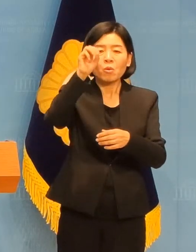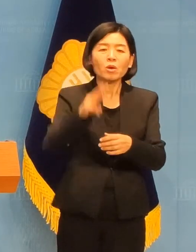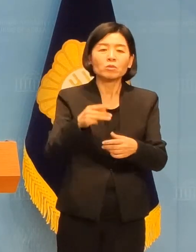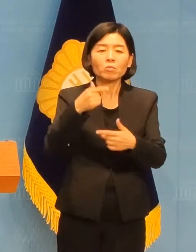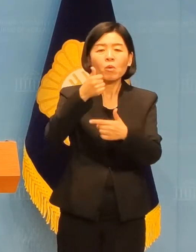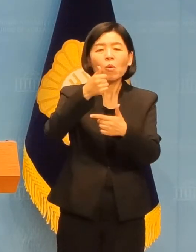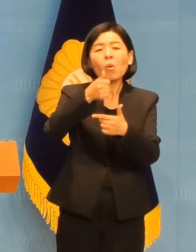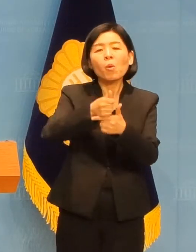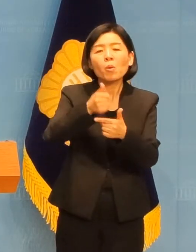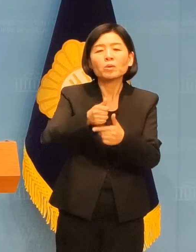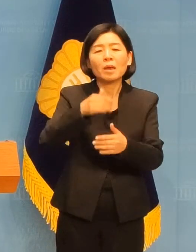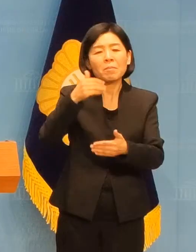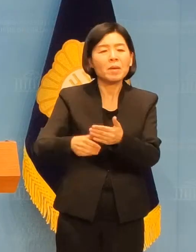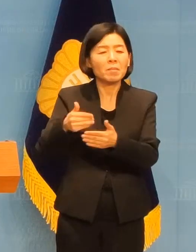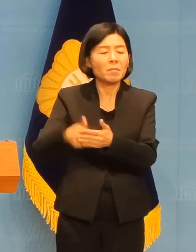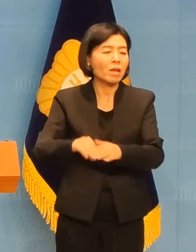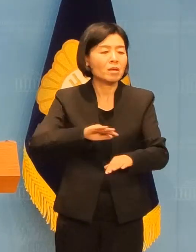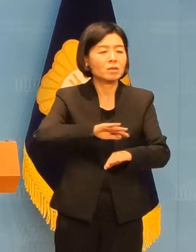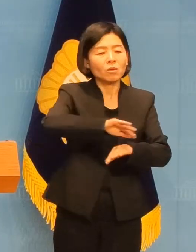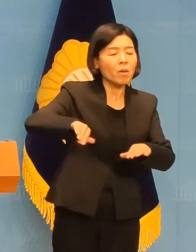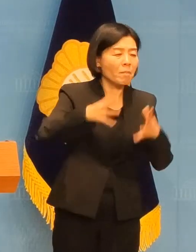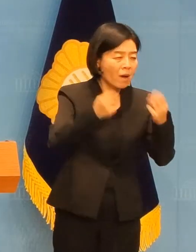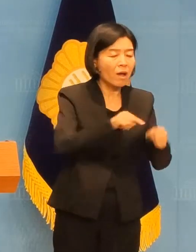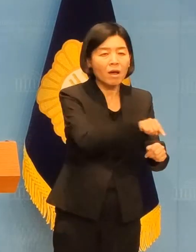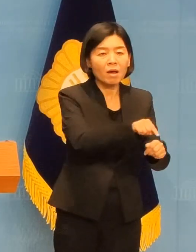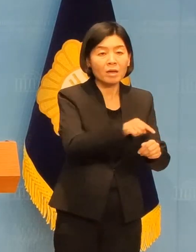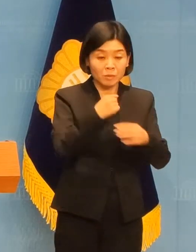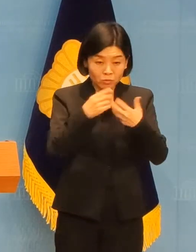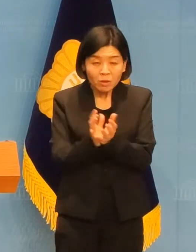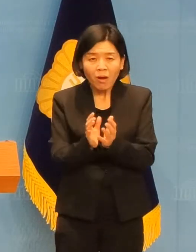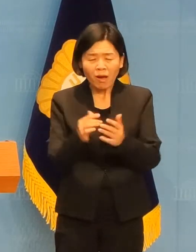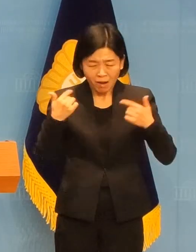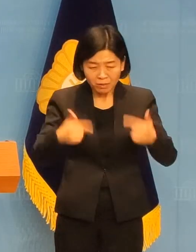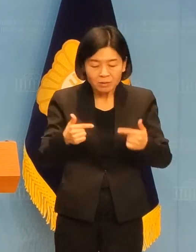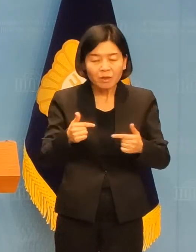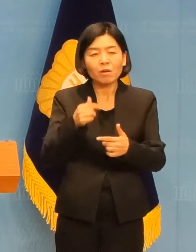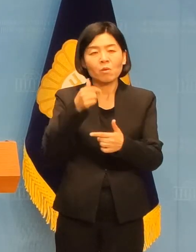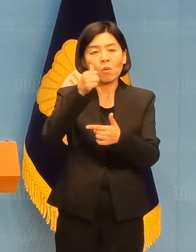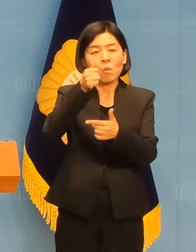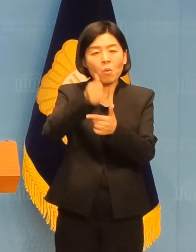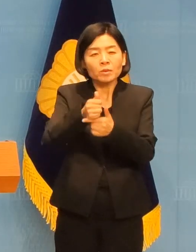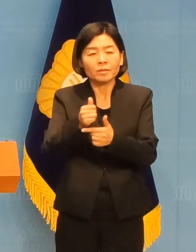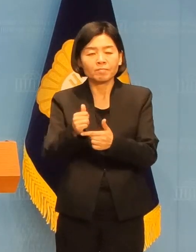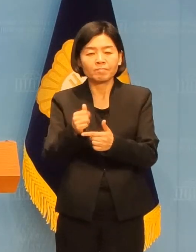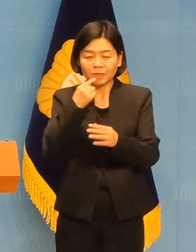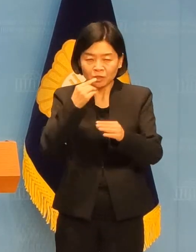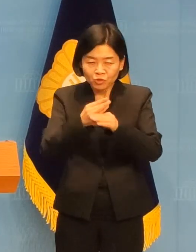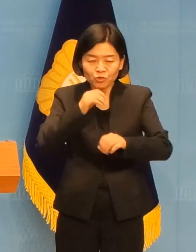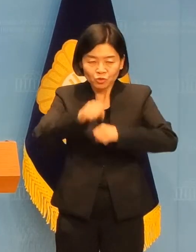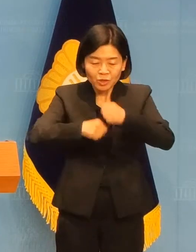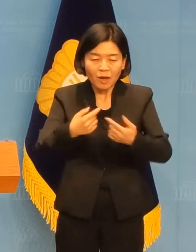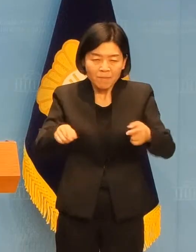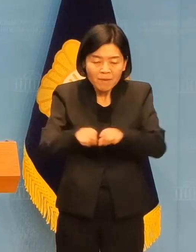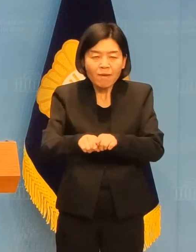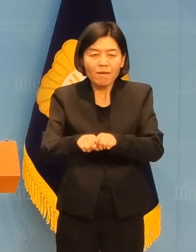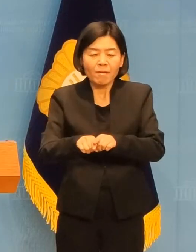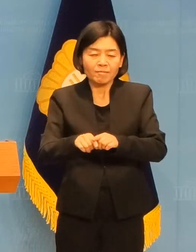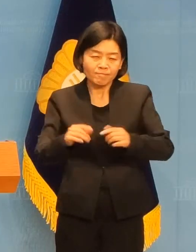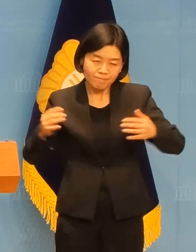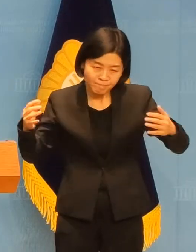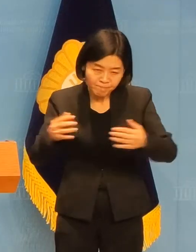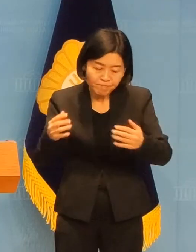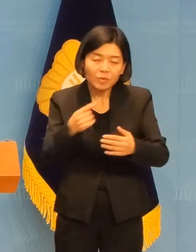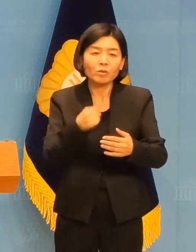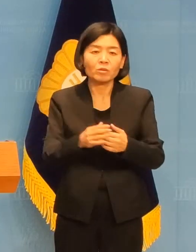함께 민주주의를 지켜왔습니다. 오히려 윤석열 정권 하에서 호남은